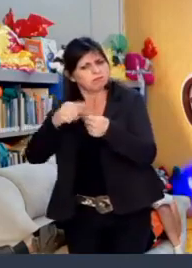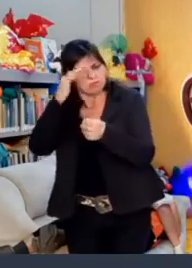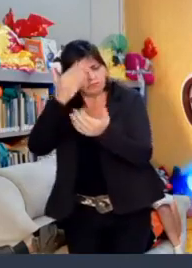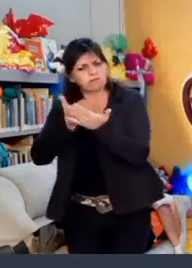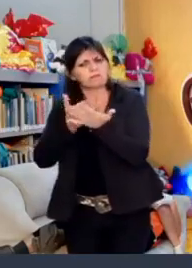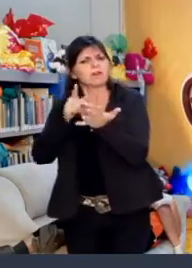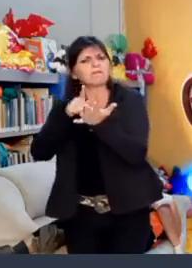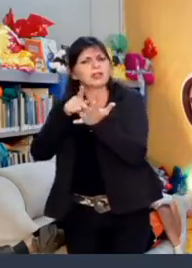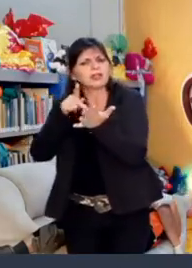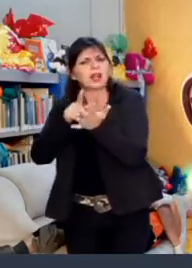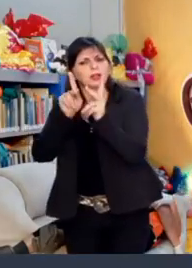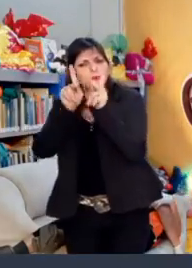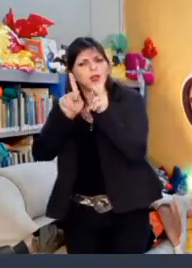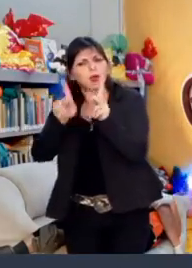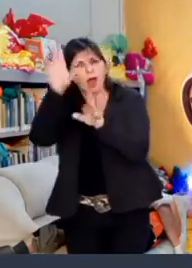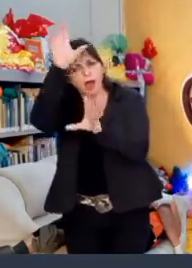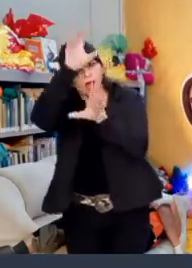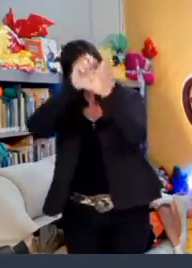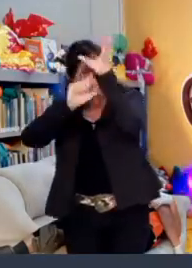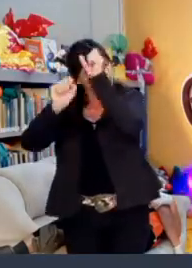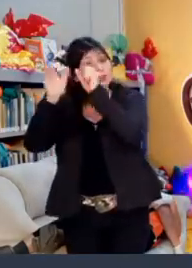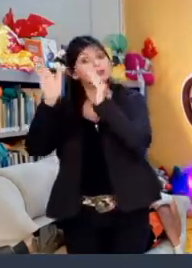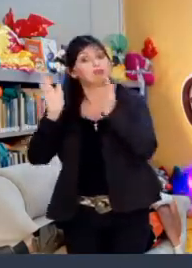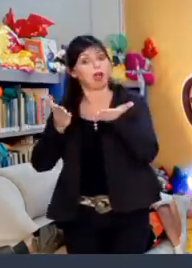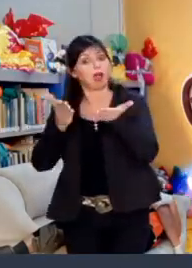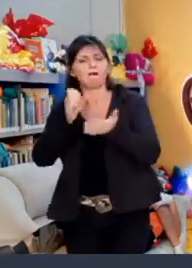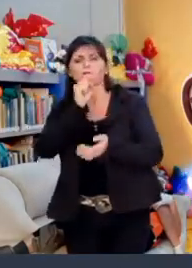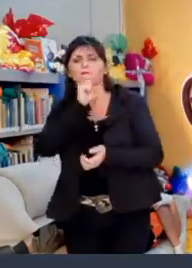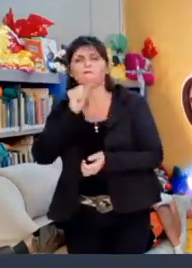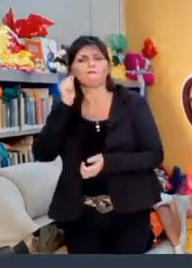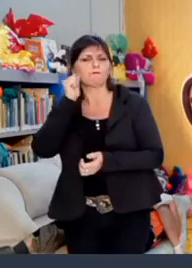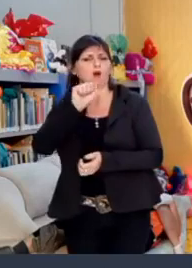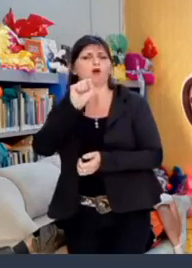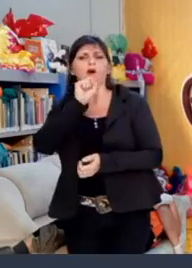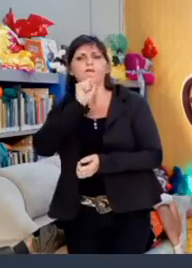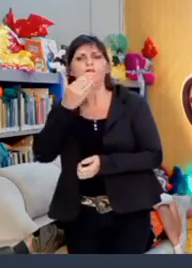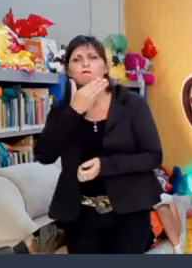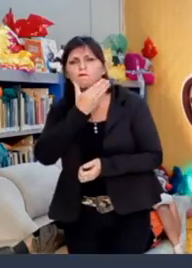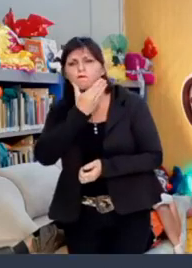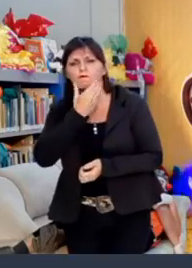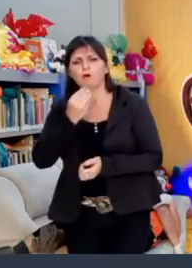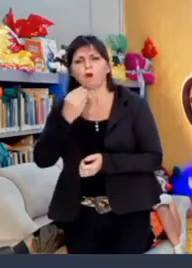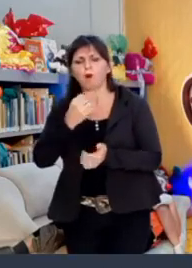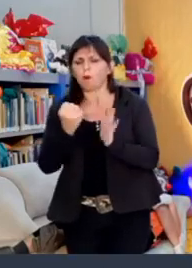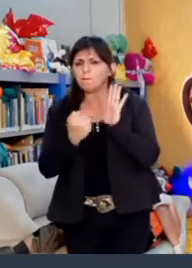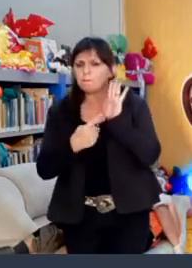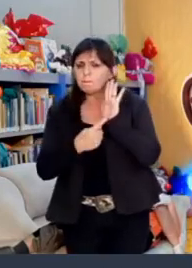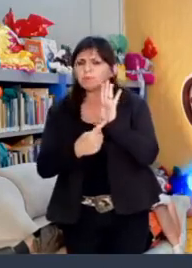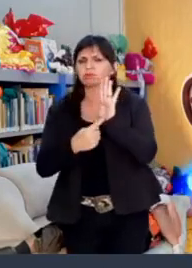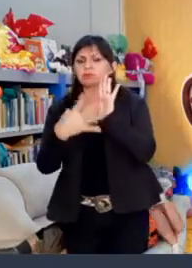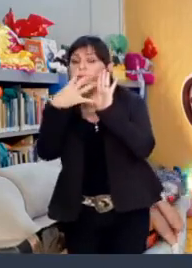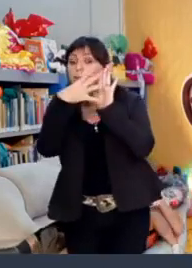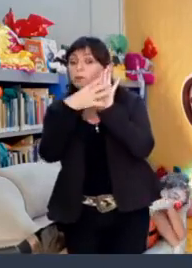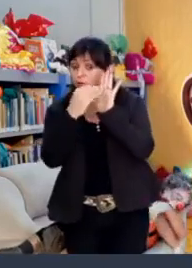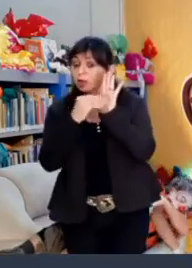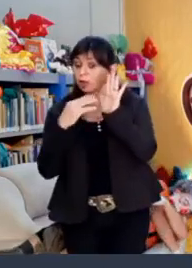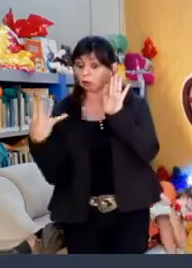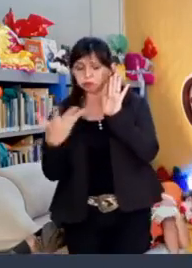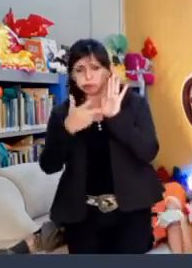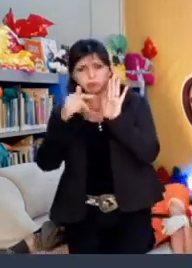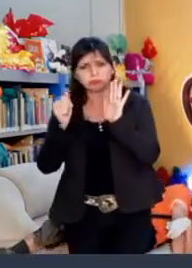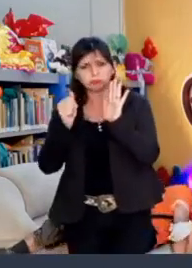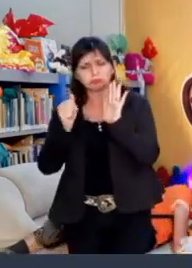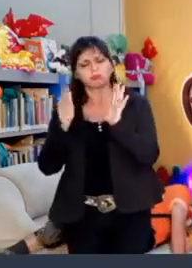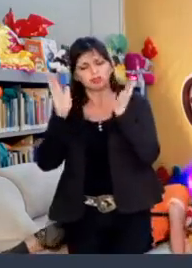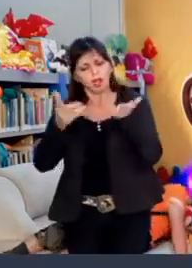os nossos avós, os nossos bisavós, eles trabalhavam, então, com essa ideia de